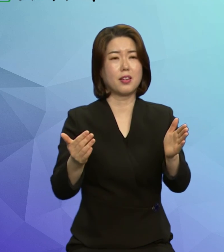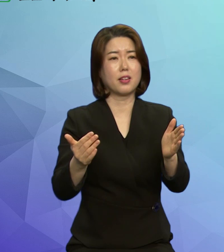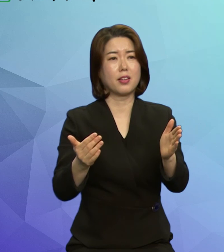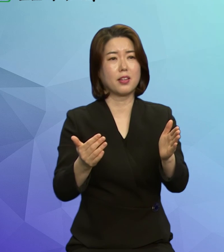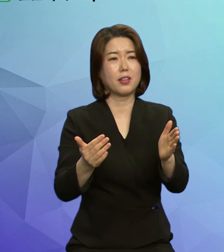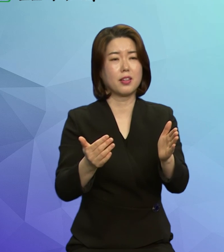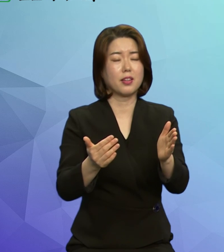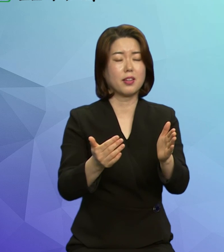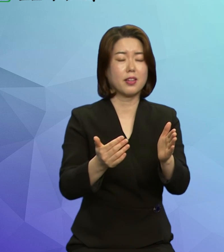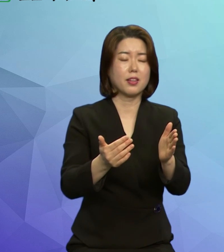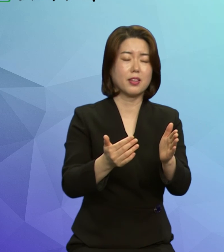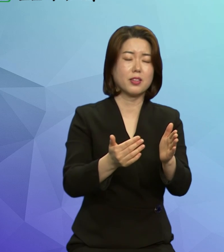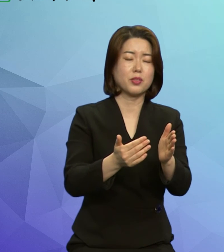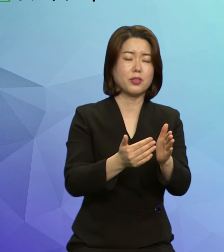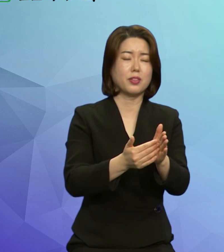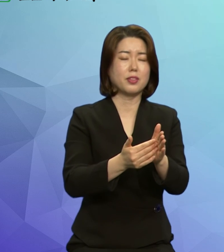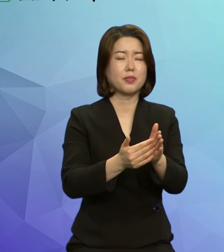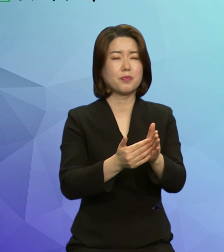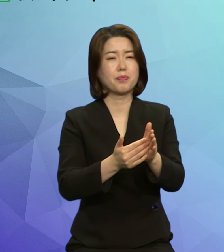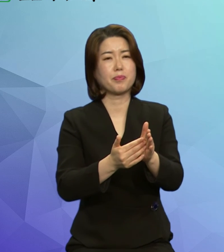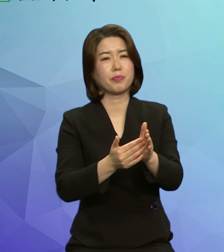하셨네.